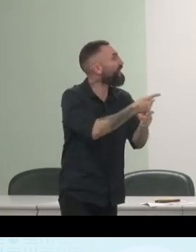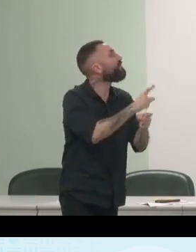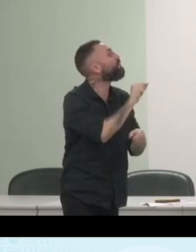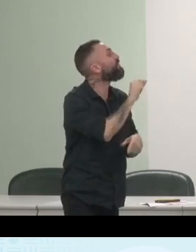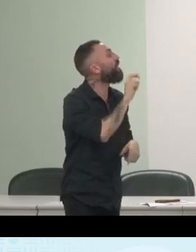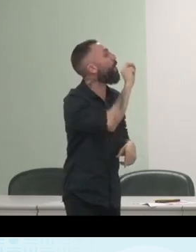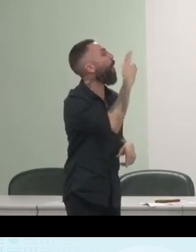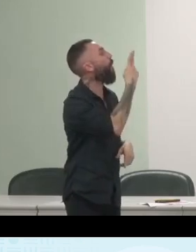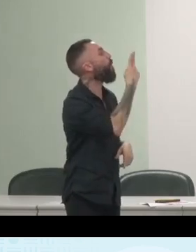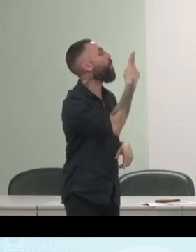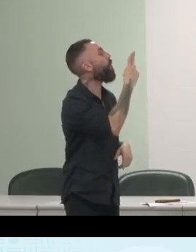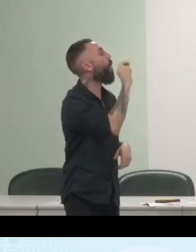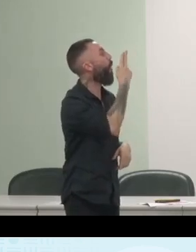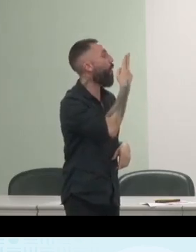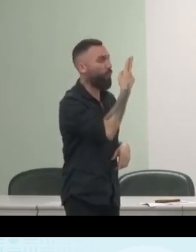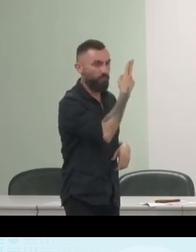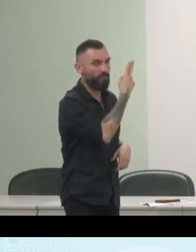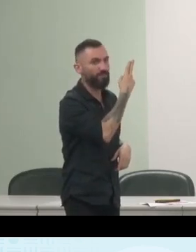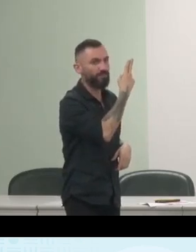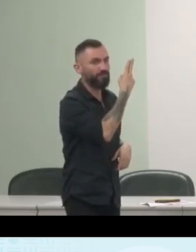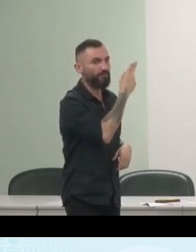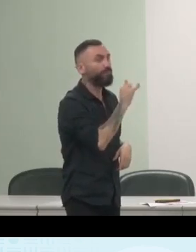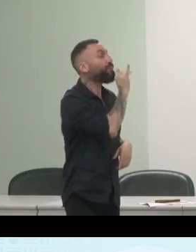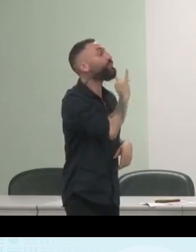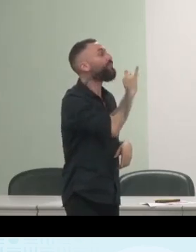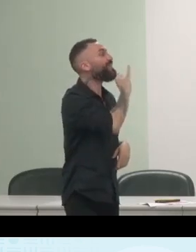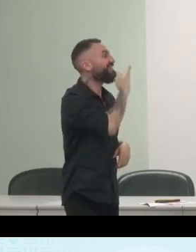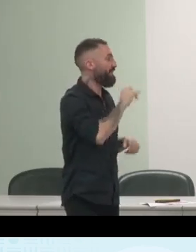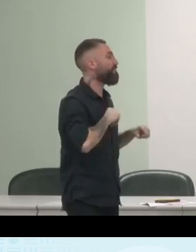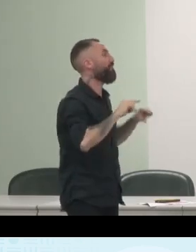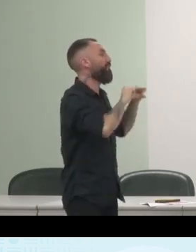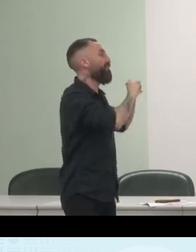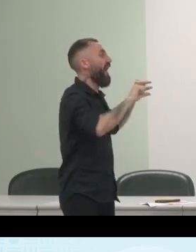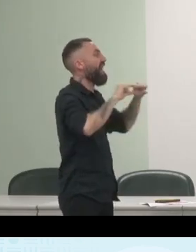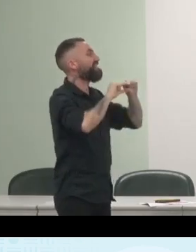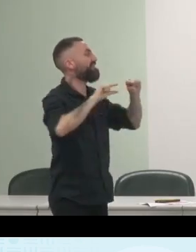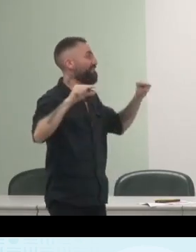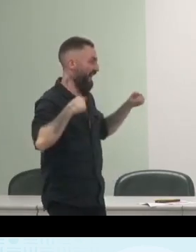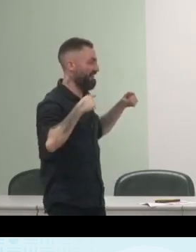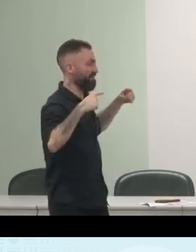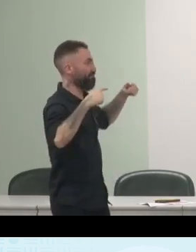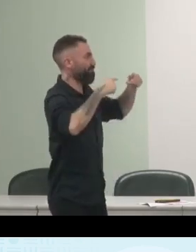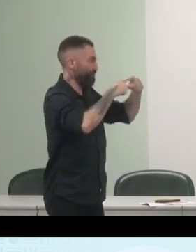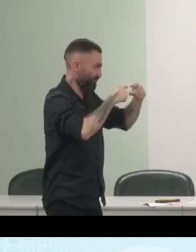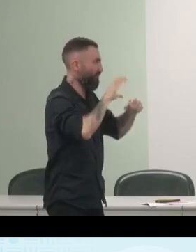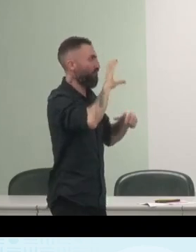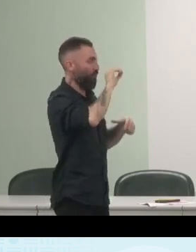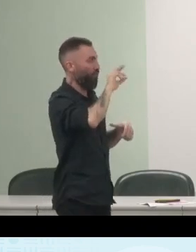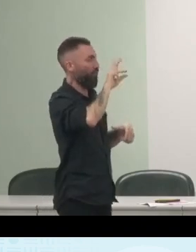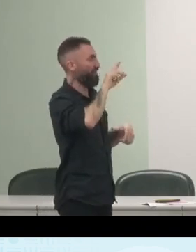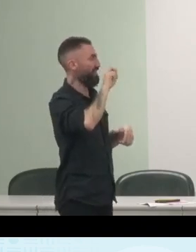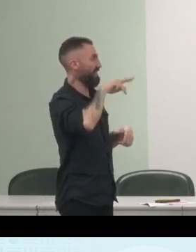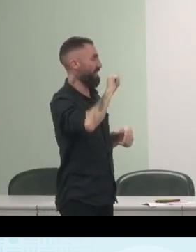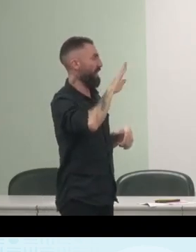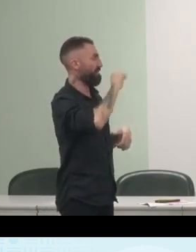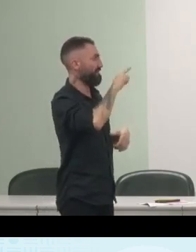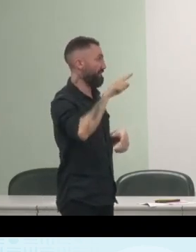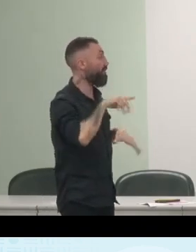das conjunções, né, no caso da coordenação, que elas aparecem às vezes só no mouth, que a gente fala,